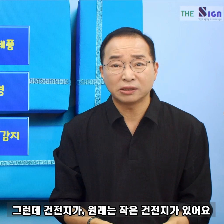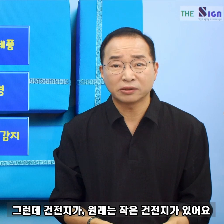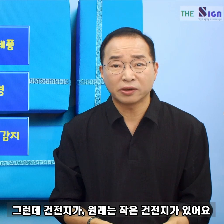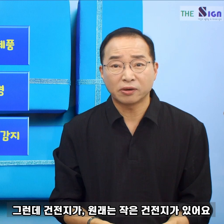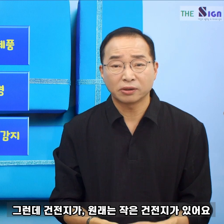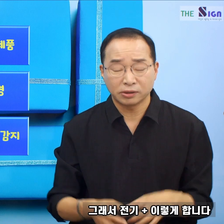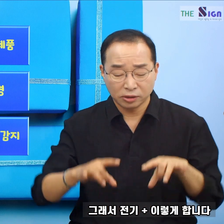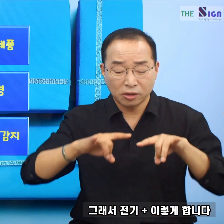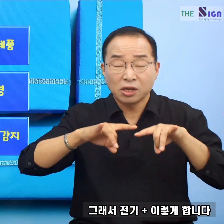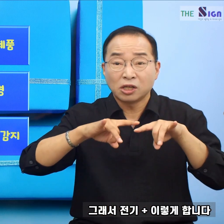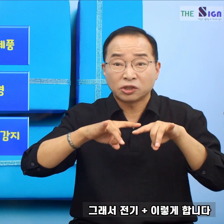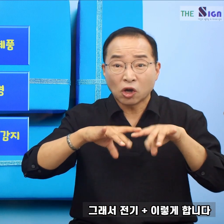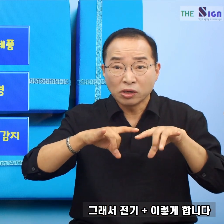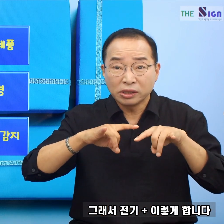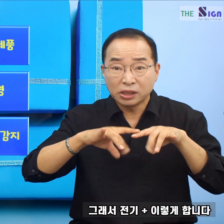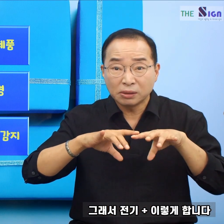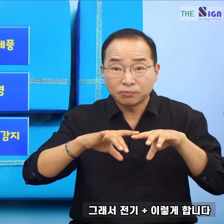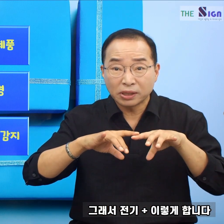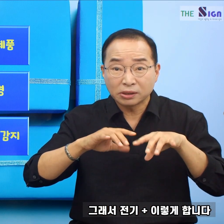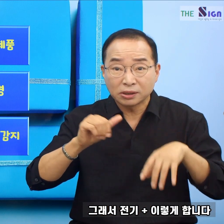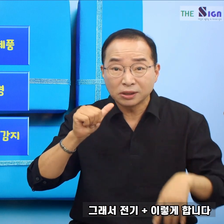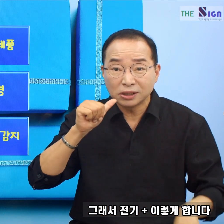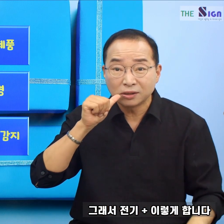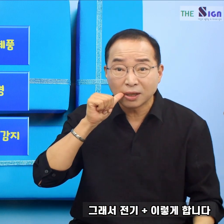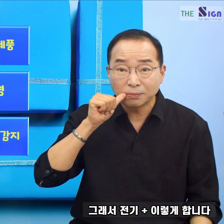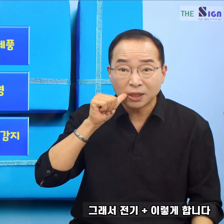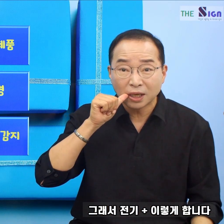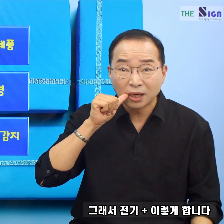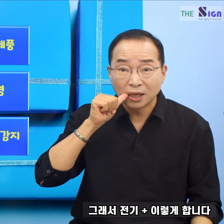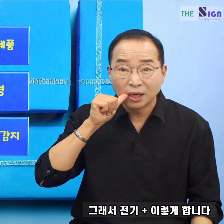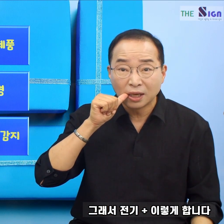있어요. 그래서 전기 플러스 이렇게 합니다.